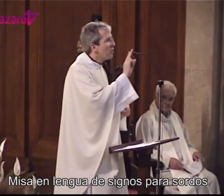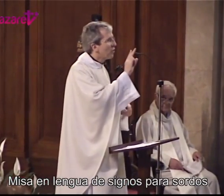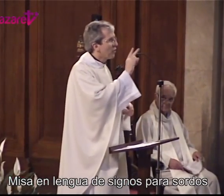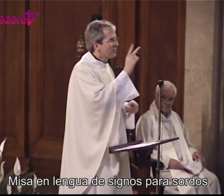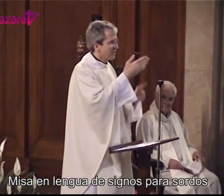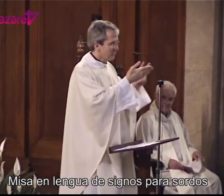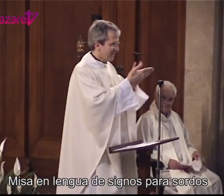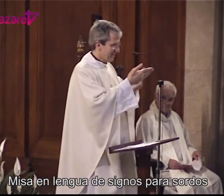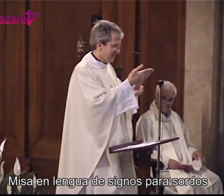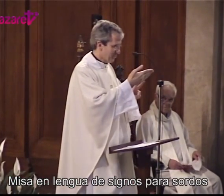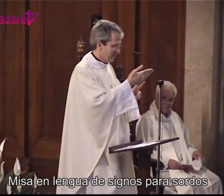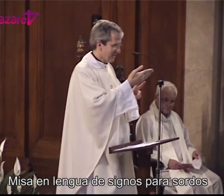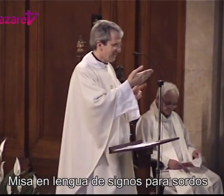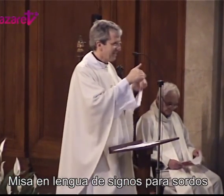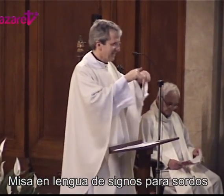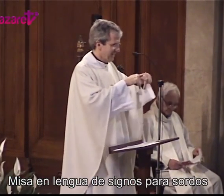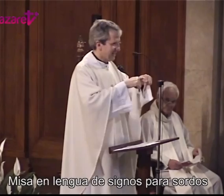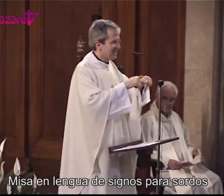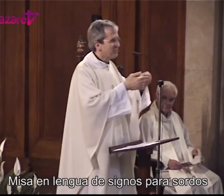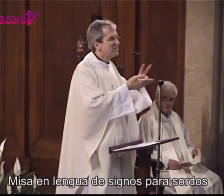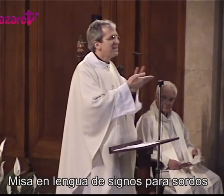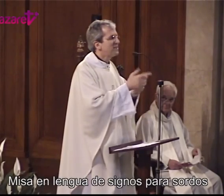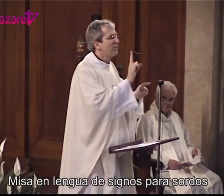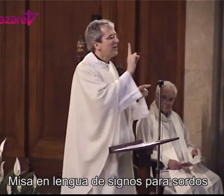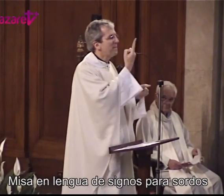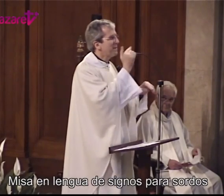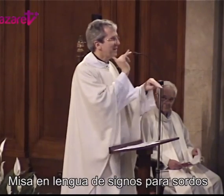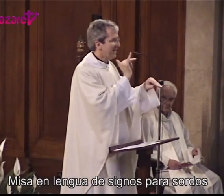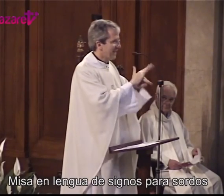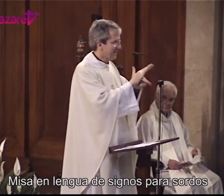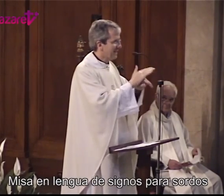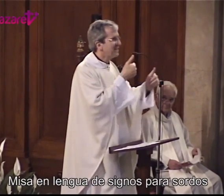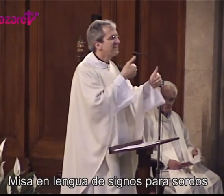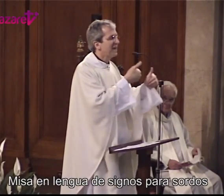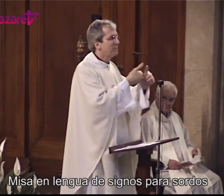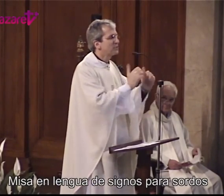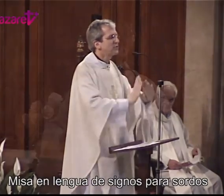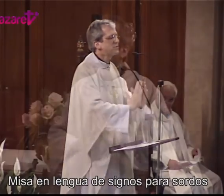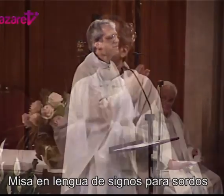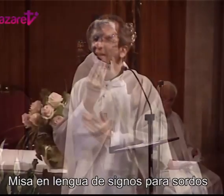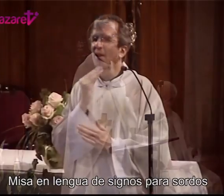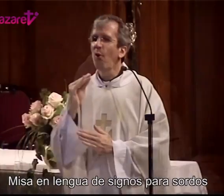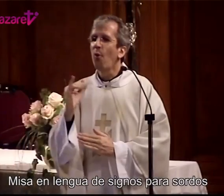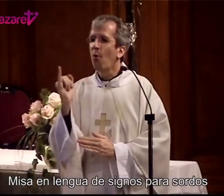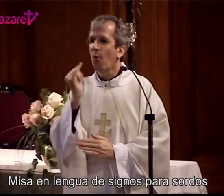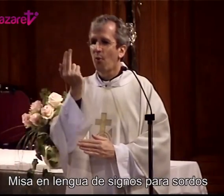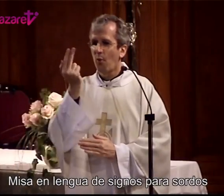Como segunda lectura, estamos leyendo la primera carta del apóstol San